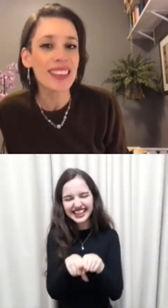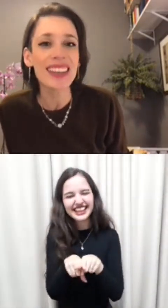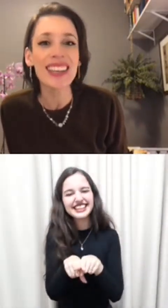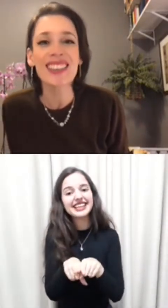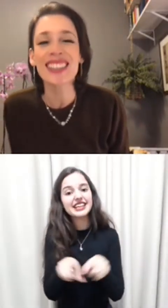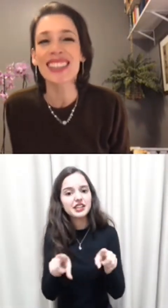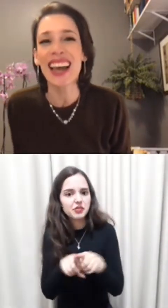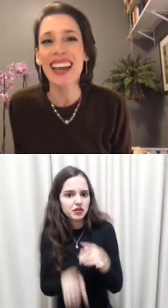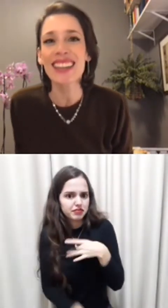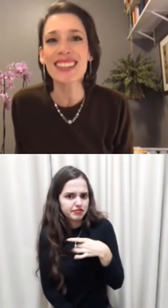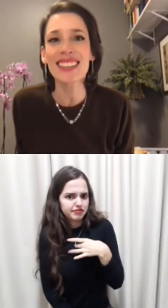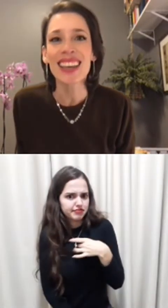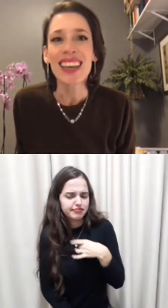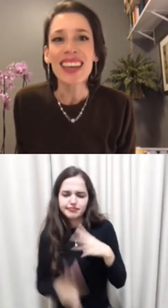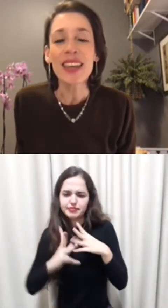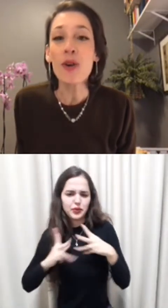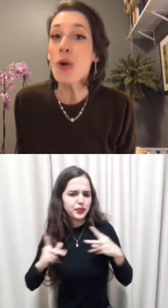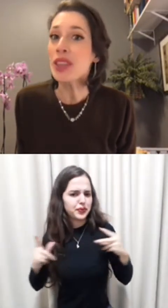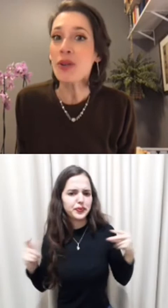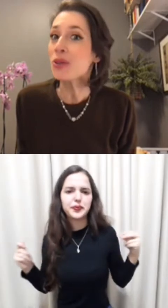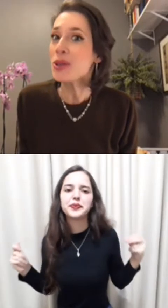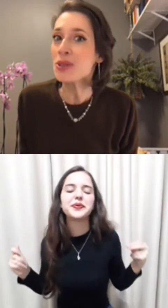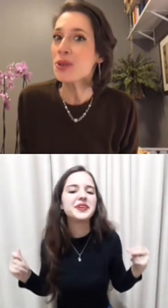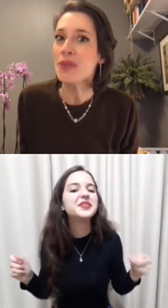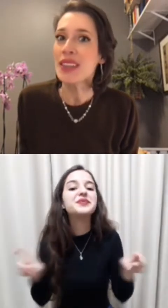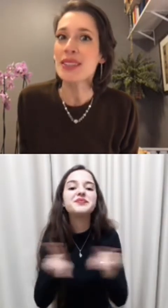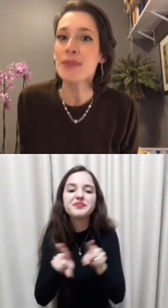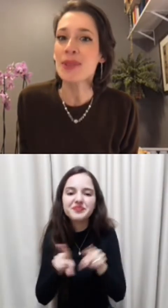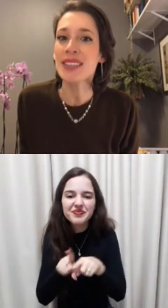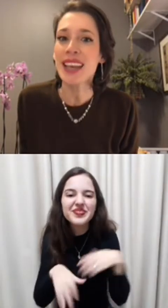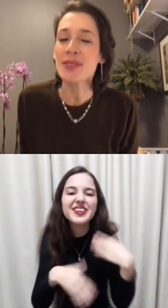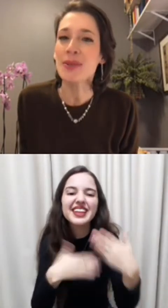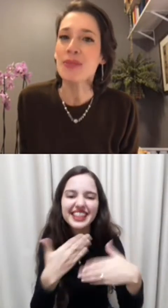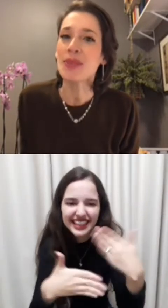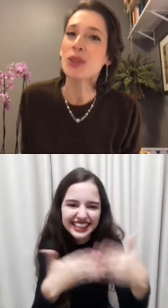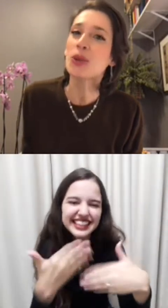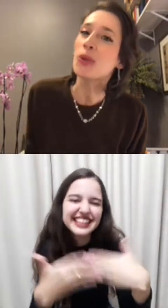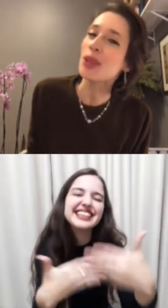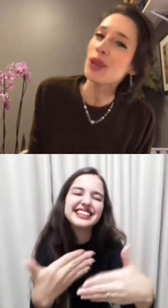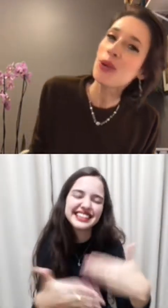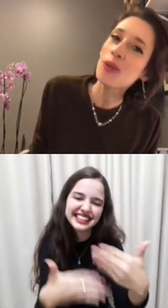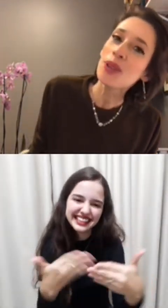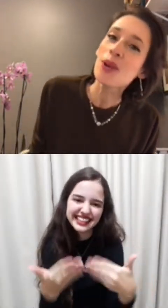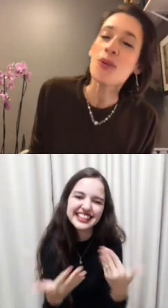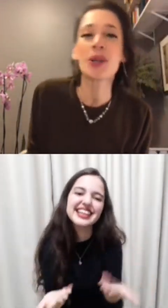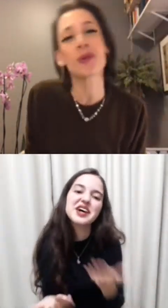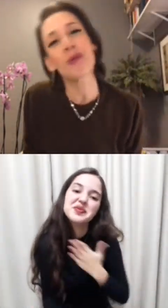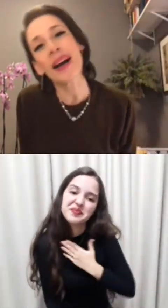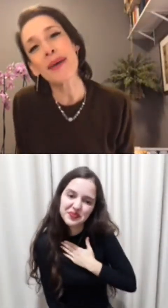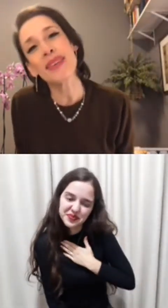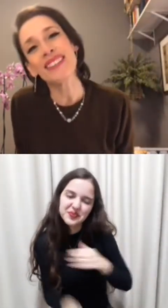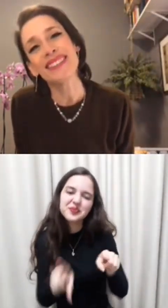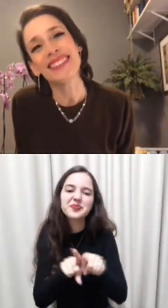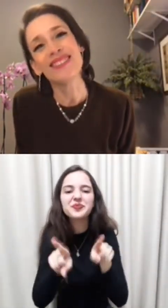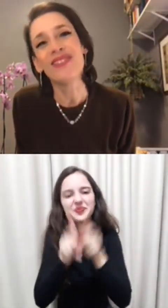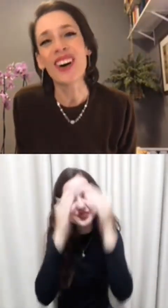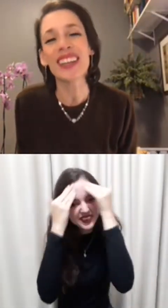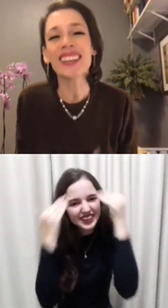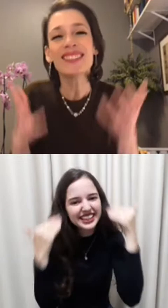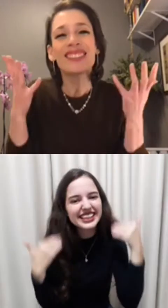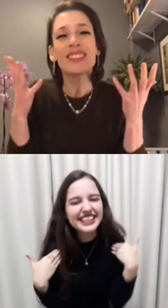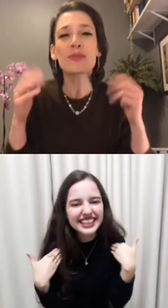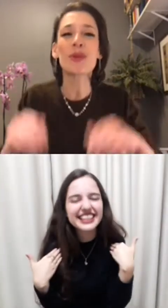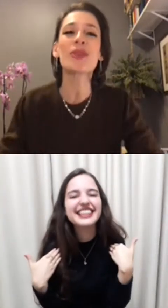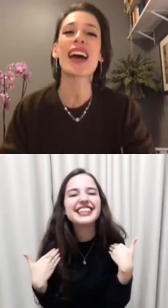aprender língua de sinais e contem conosco nesse processo, tanto comigo quanto com a Gabi.